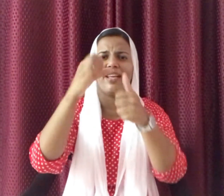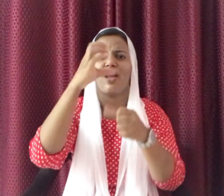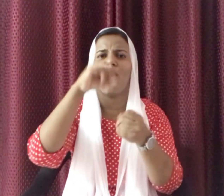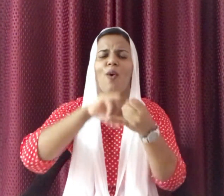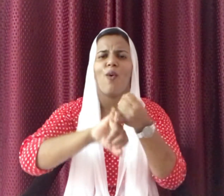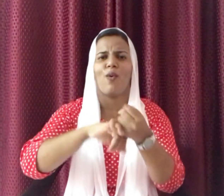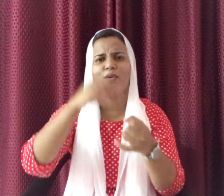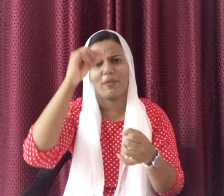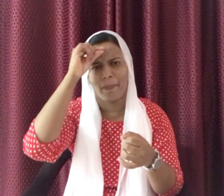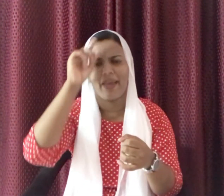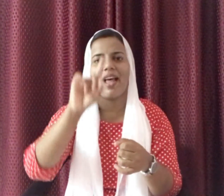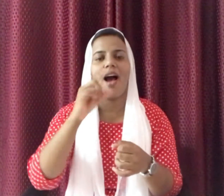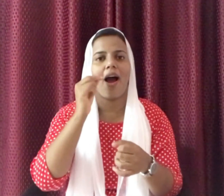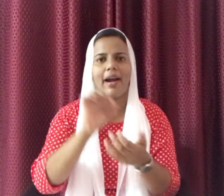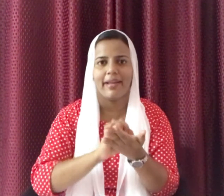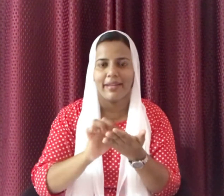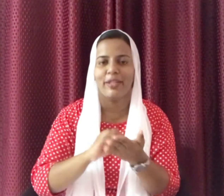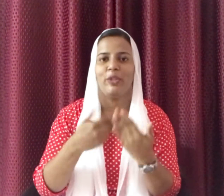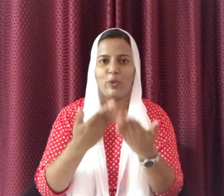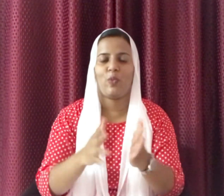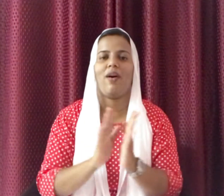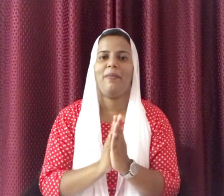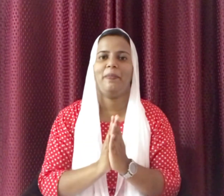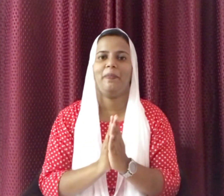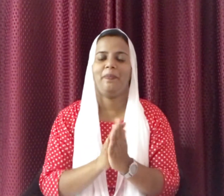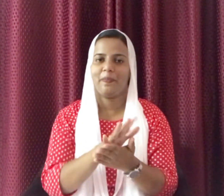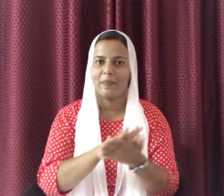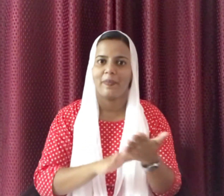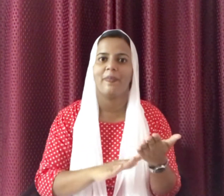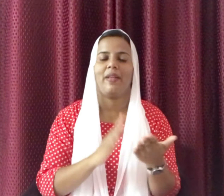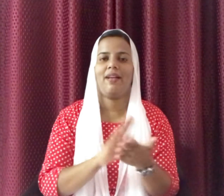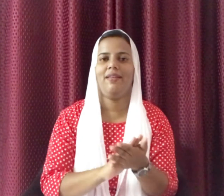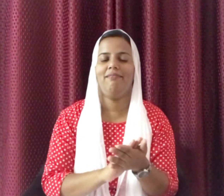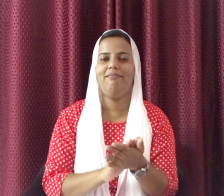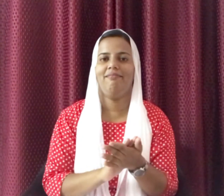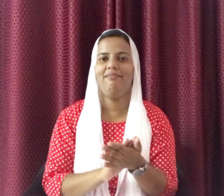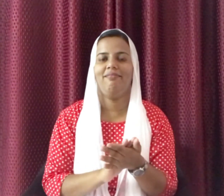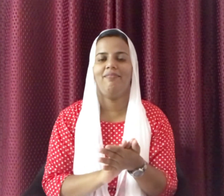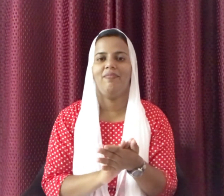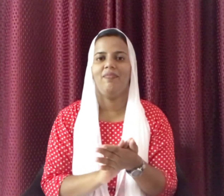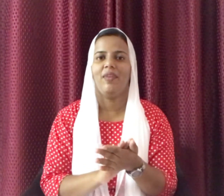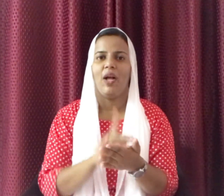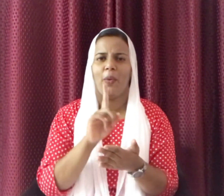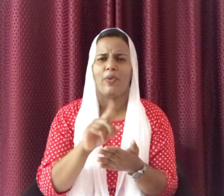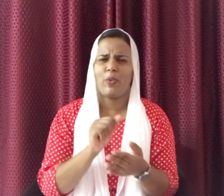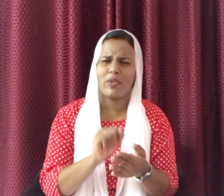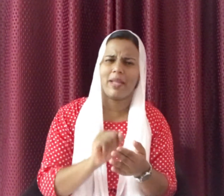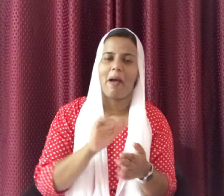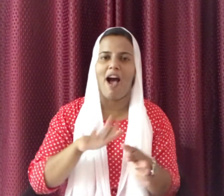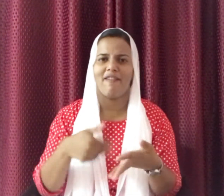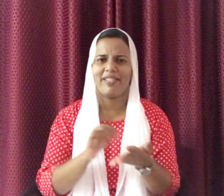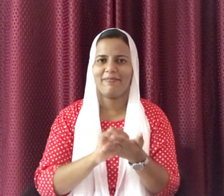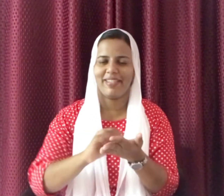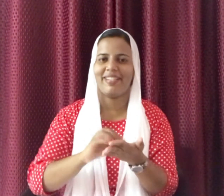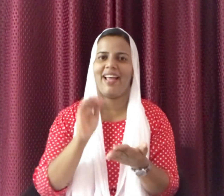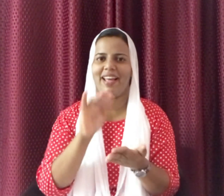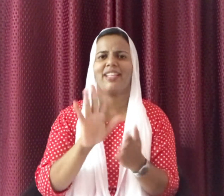എന്ന് പറയുന്ന ആ പുത്രന് വേണ്ടി എഴുതുന്ന ഒരു ലേഖനമാണ്, അല്ലെങ്കിൽ ഒരു വ്യക്തിപരമായ ലേഖനമായിട്ടാണ് നമുക്കിതിനെ കാണാൻ